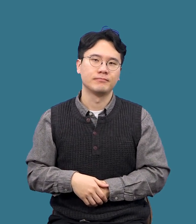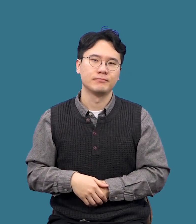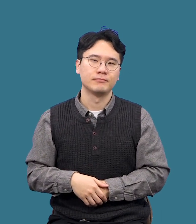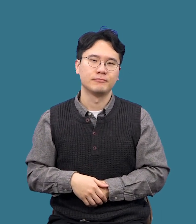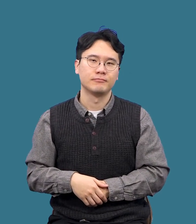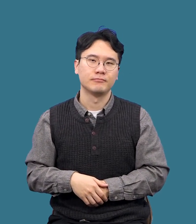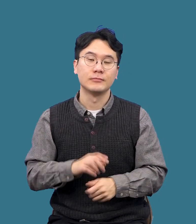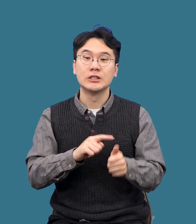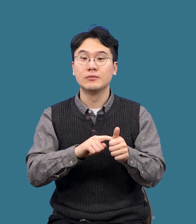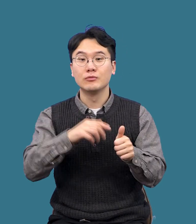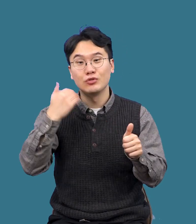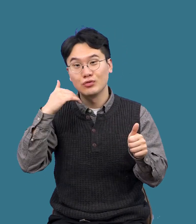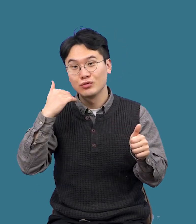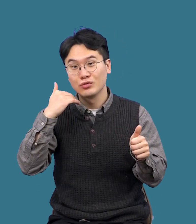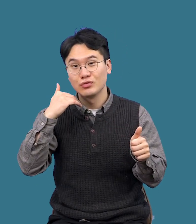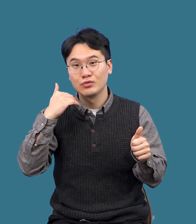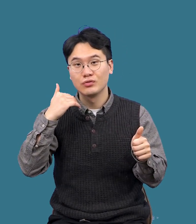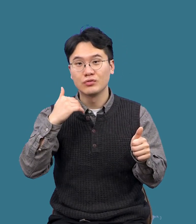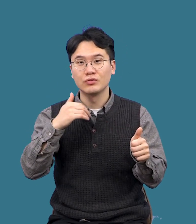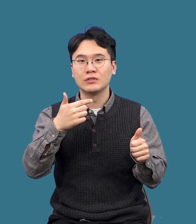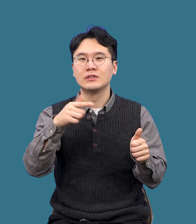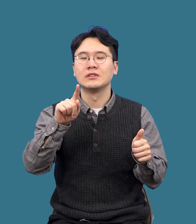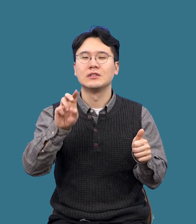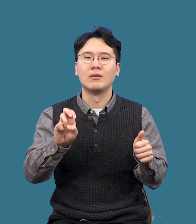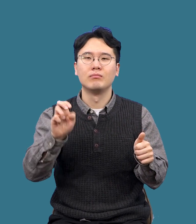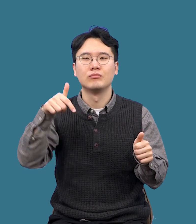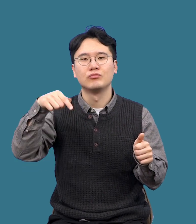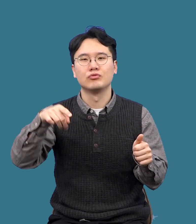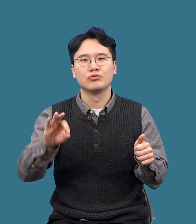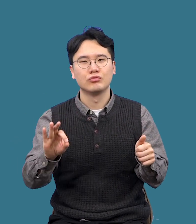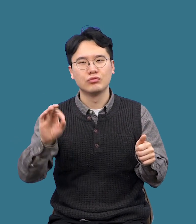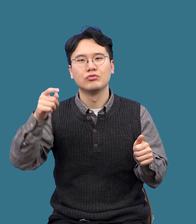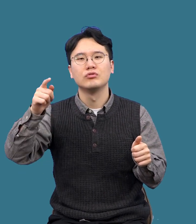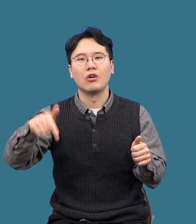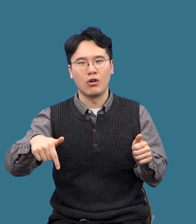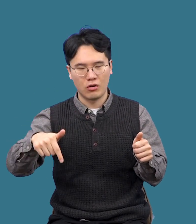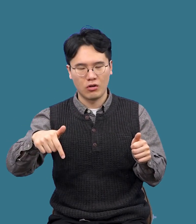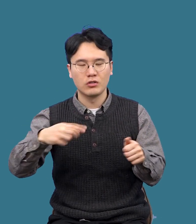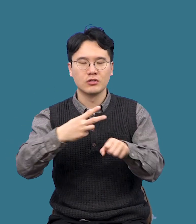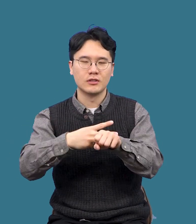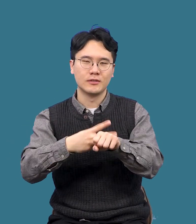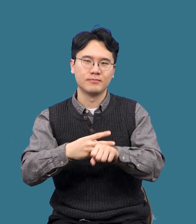이분이 누구냐면 남궁옥 선생이에요. 남궁옥 선생.